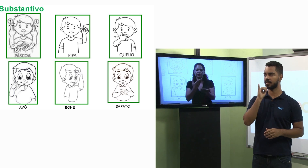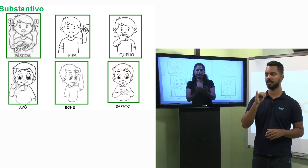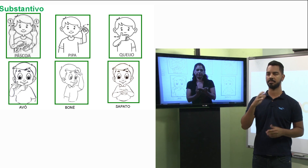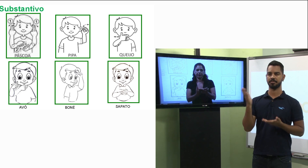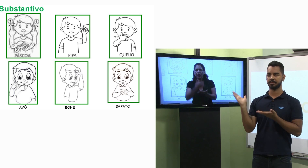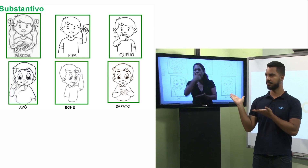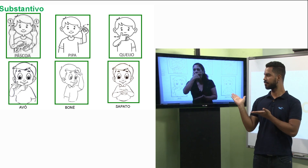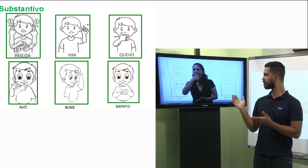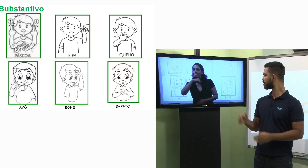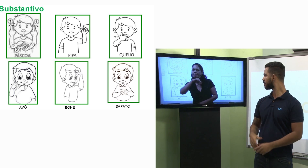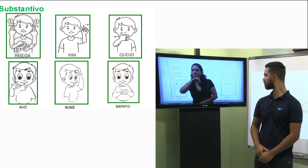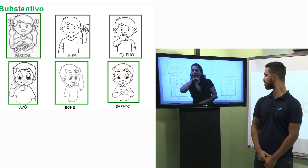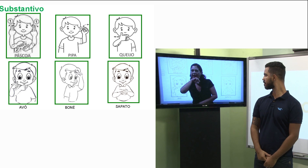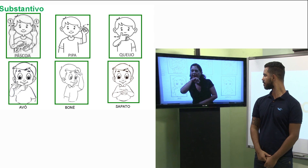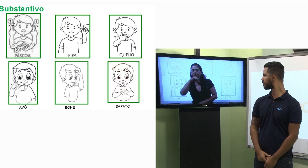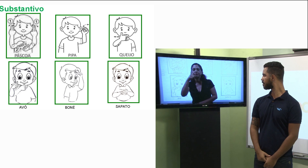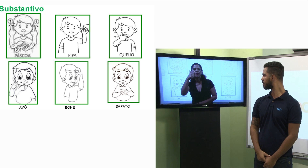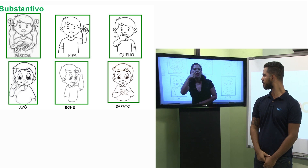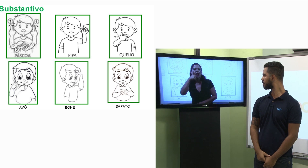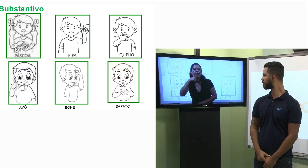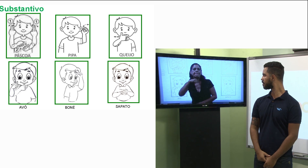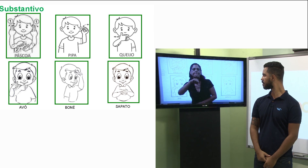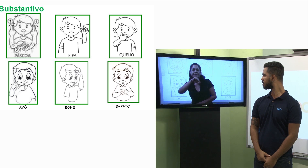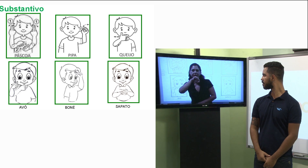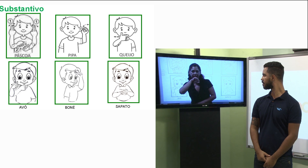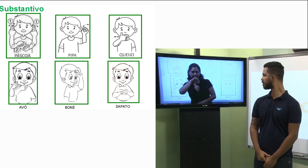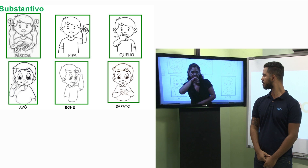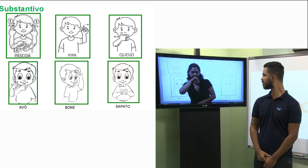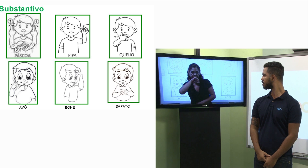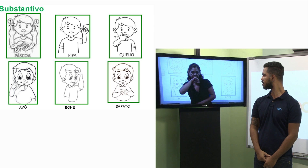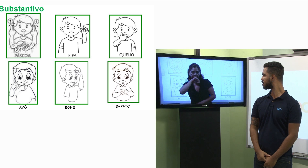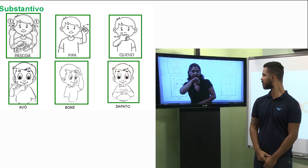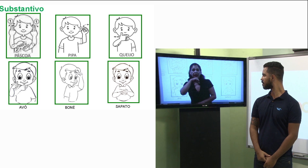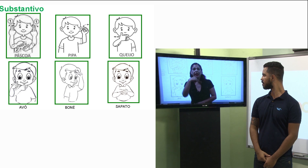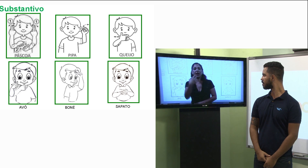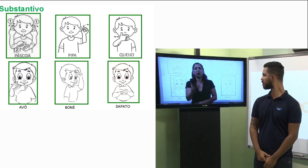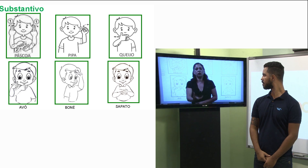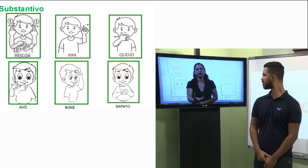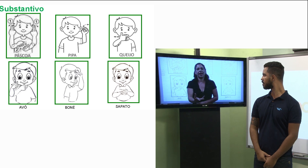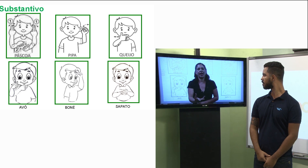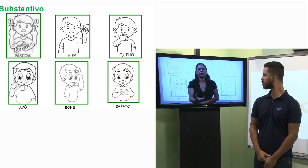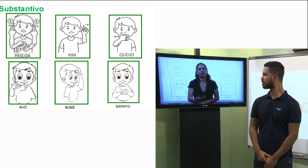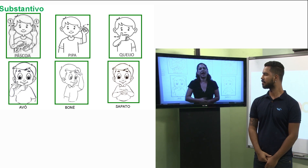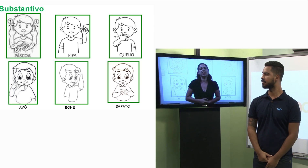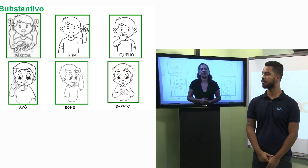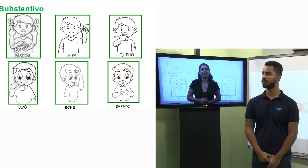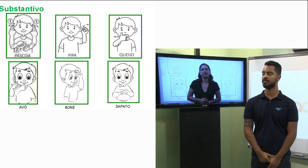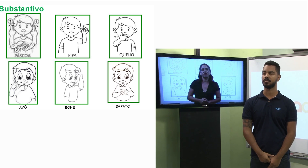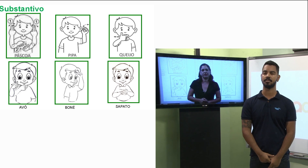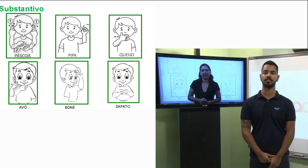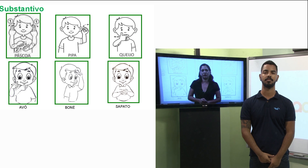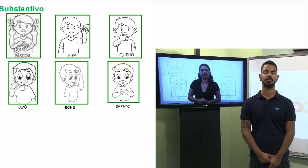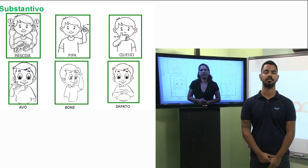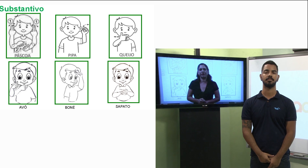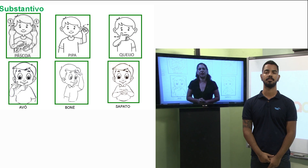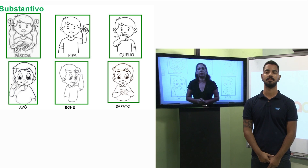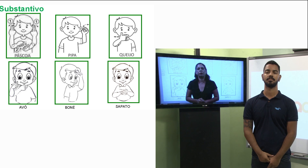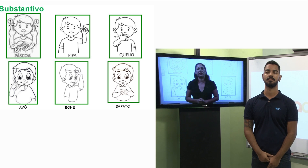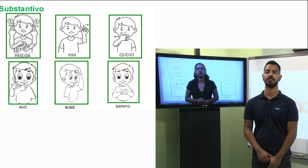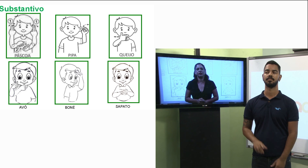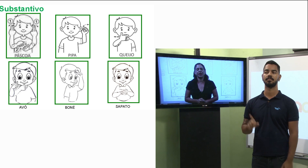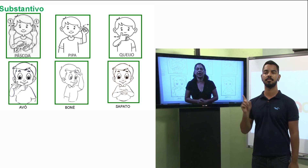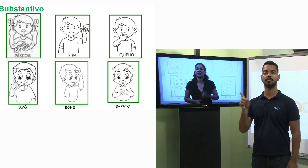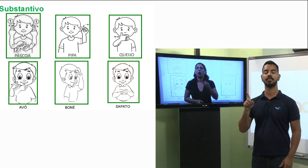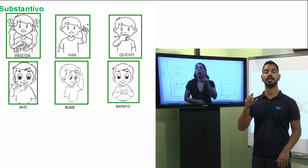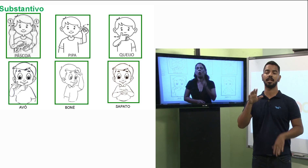escola, pai, mãe. Em alguns casos, a indicação de sexo será feita